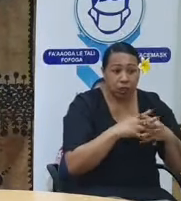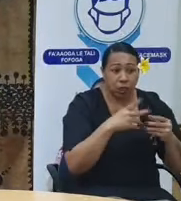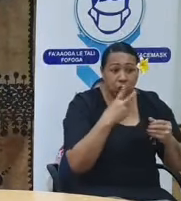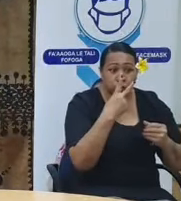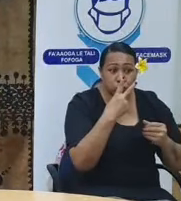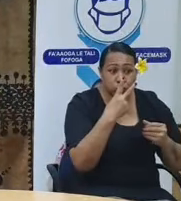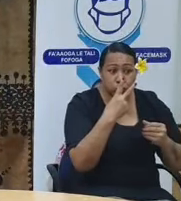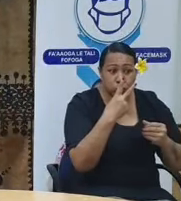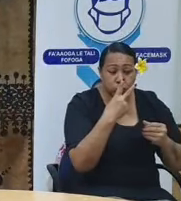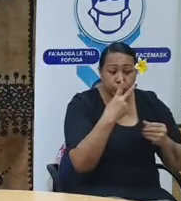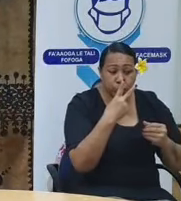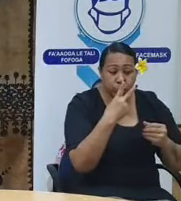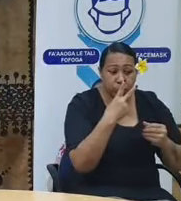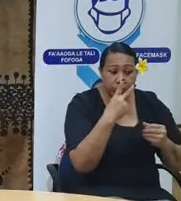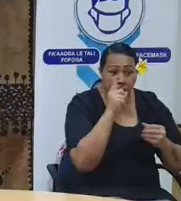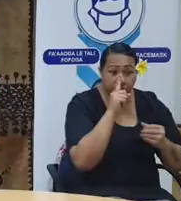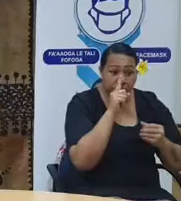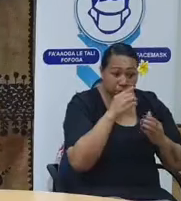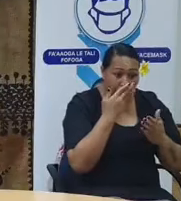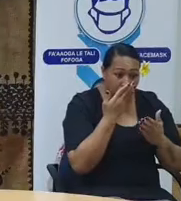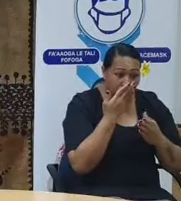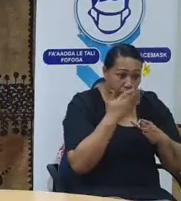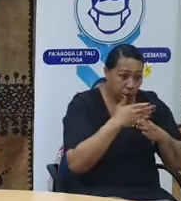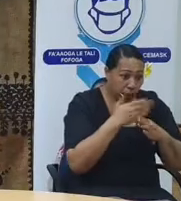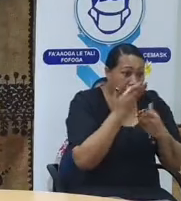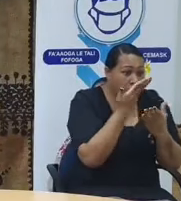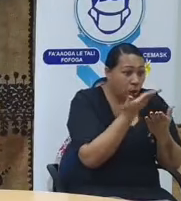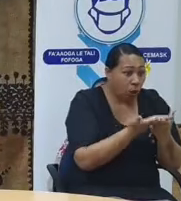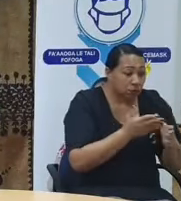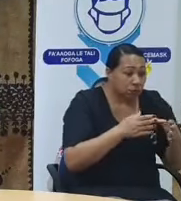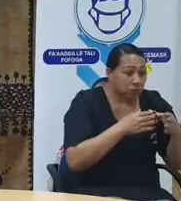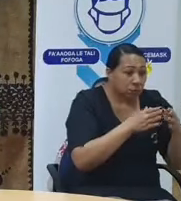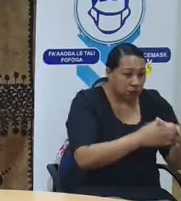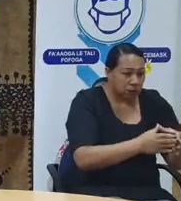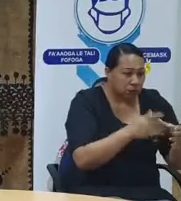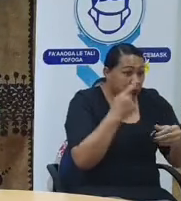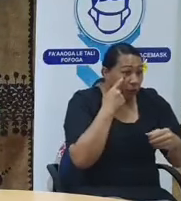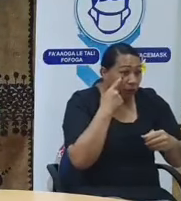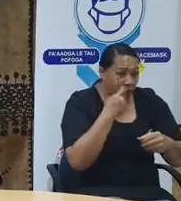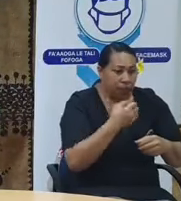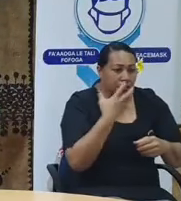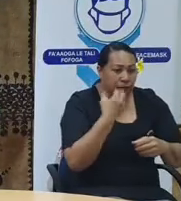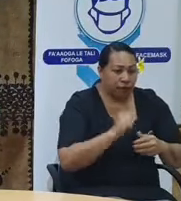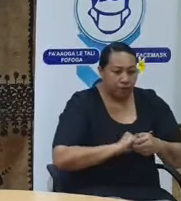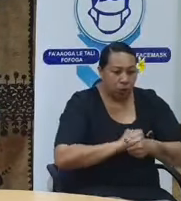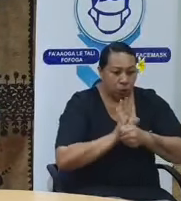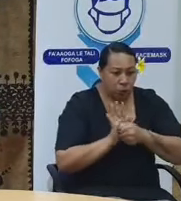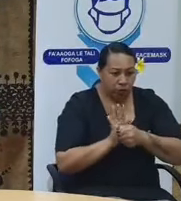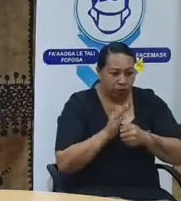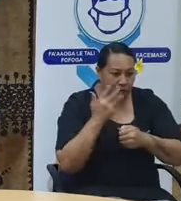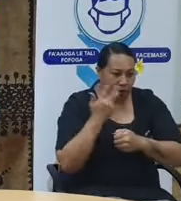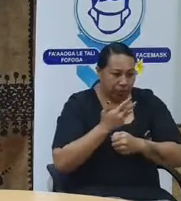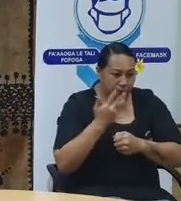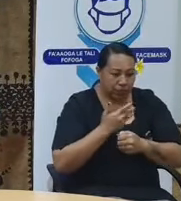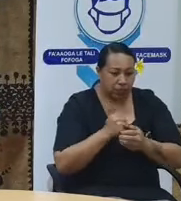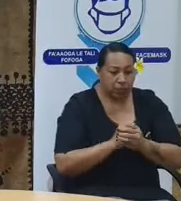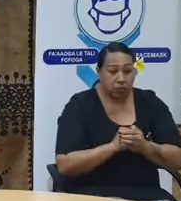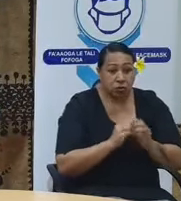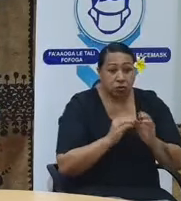o leo vaa ua wha maunia ia ua fia e tsiama o le on wha mai le nei po le COVID-19 o le wha fonga